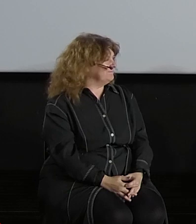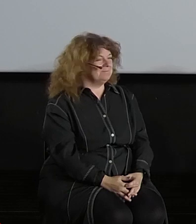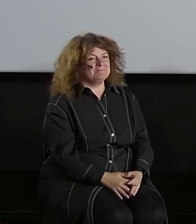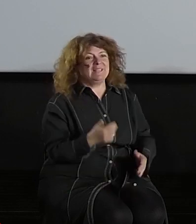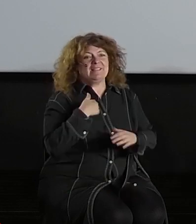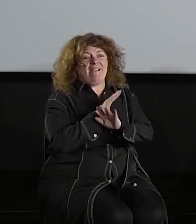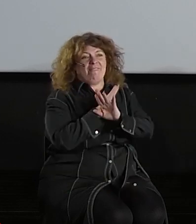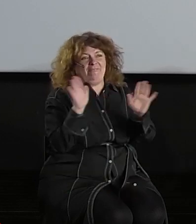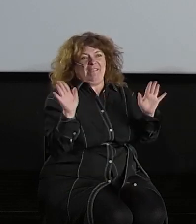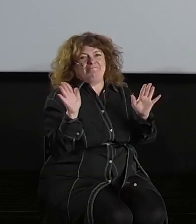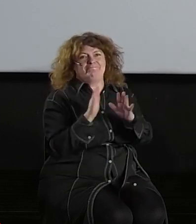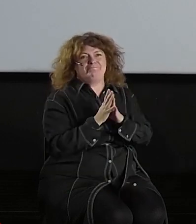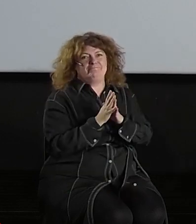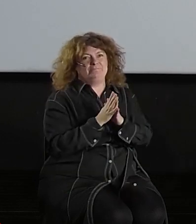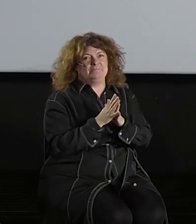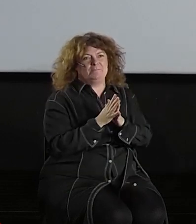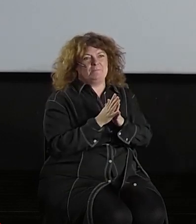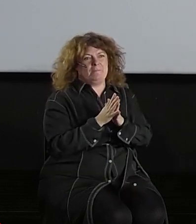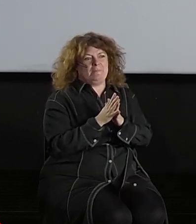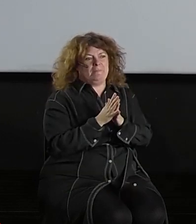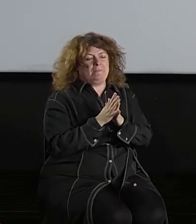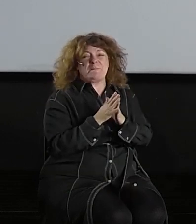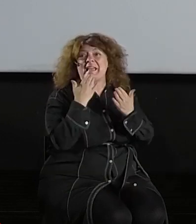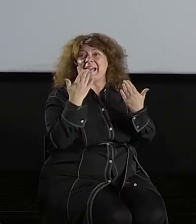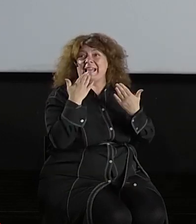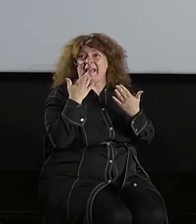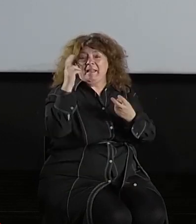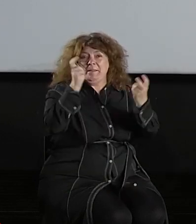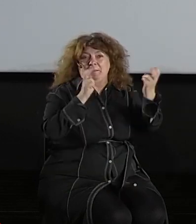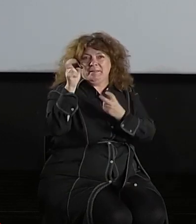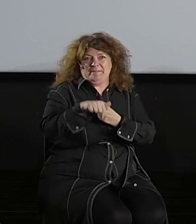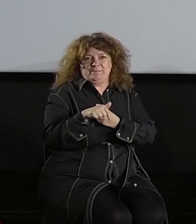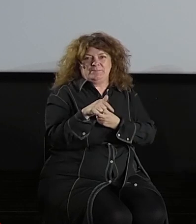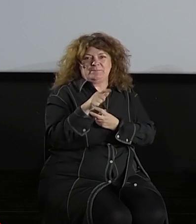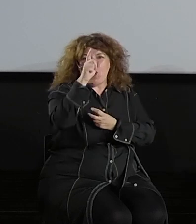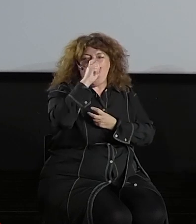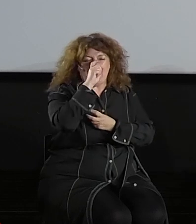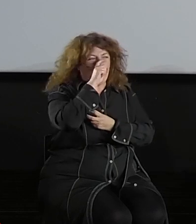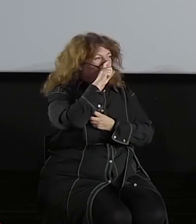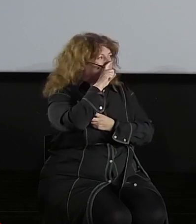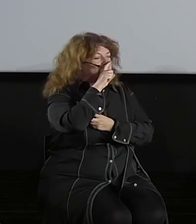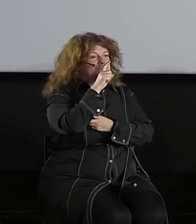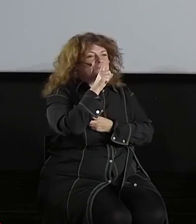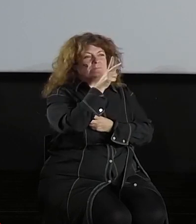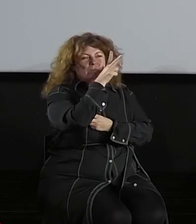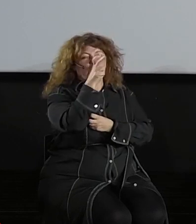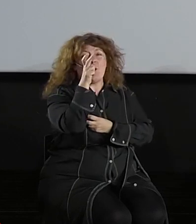también vamos a hablar así que muchísimas gracias a todos por venir os recordamos que Helen que una mujer maravilla está